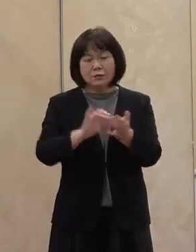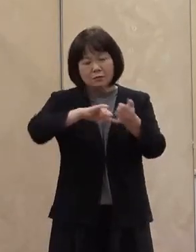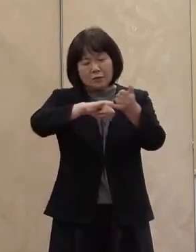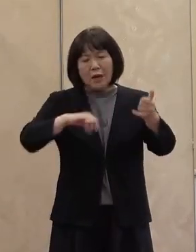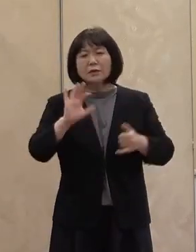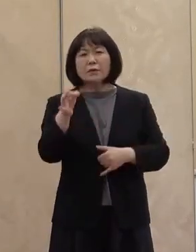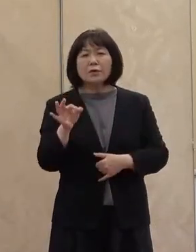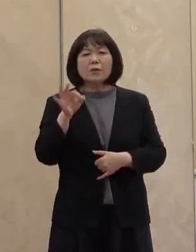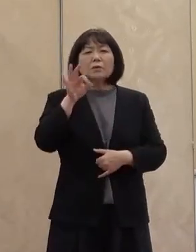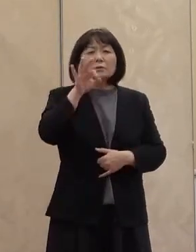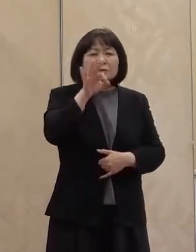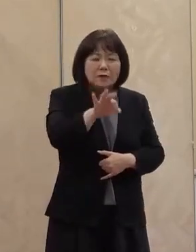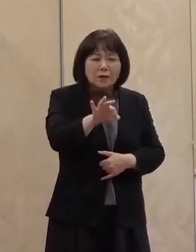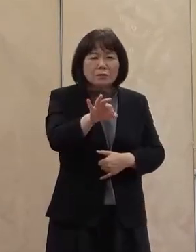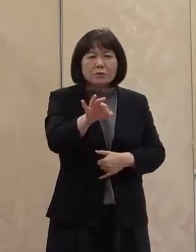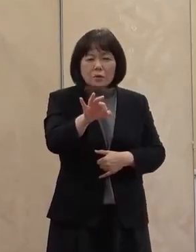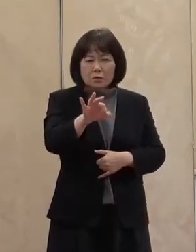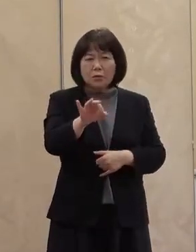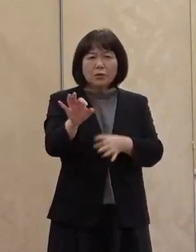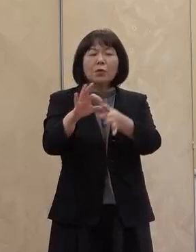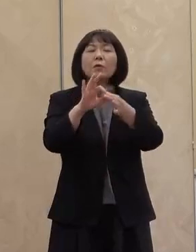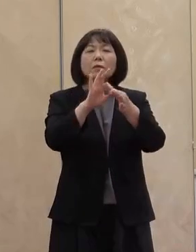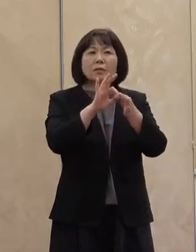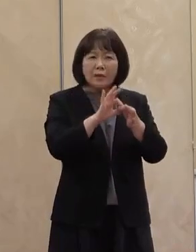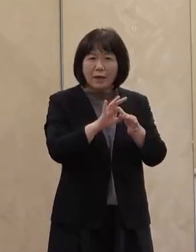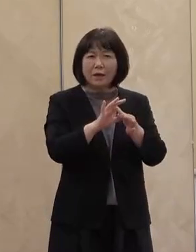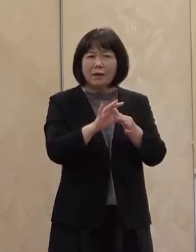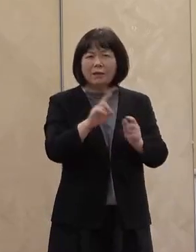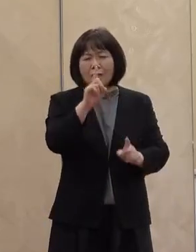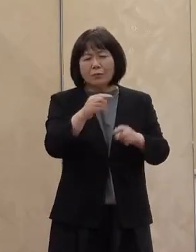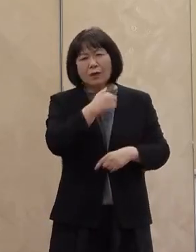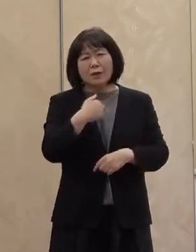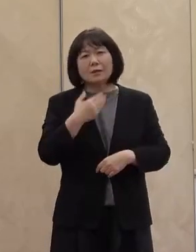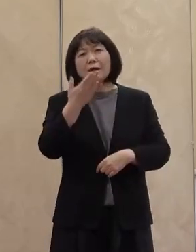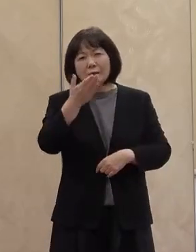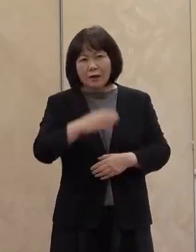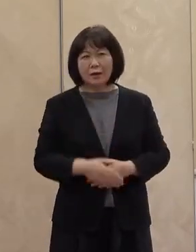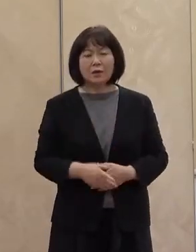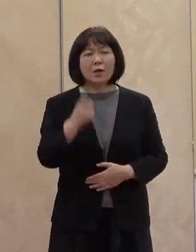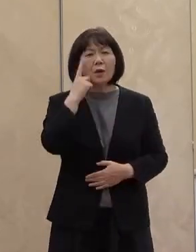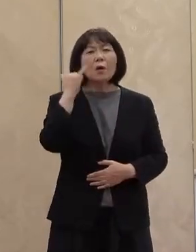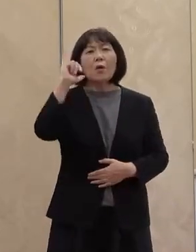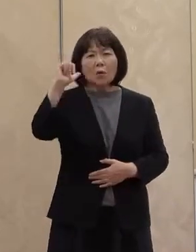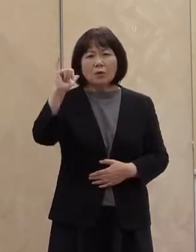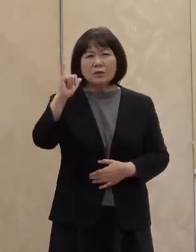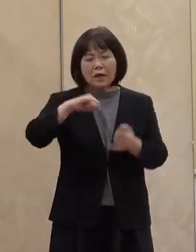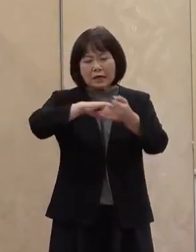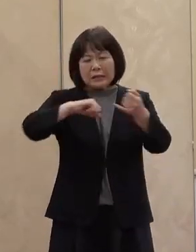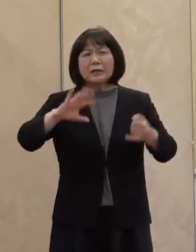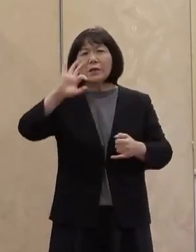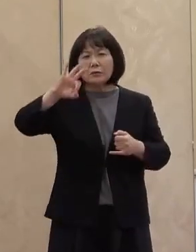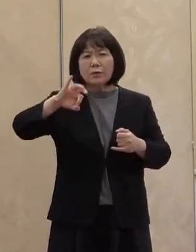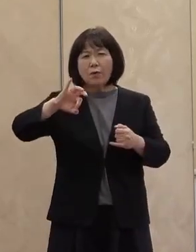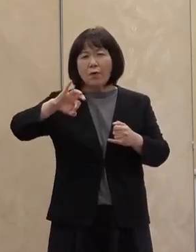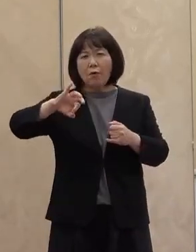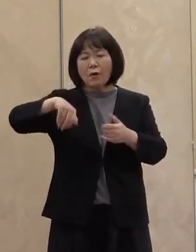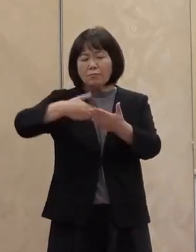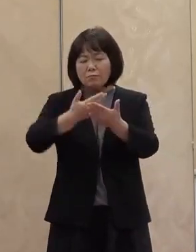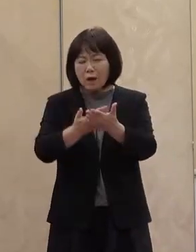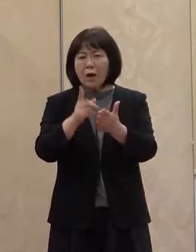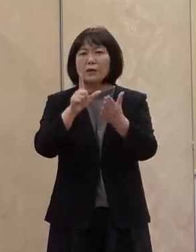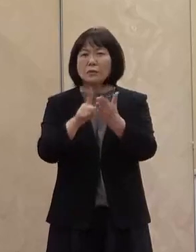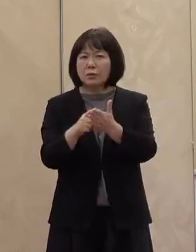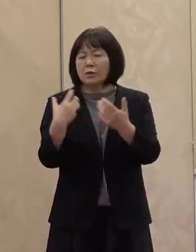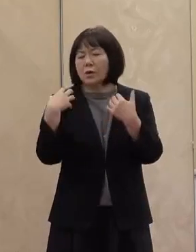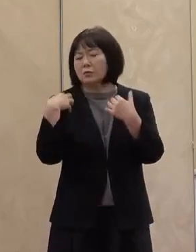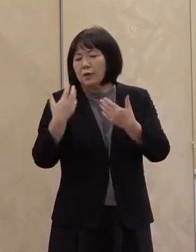学旅行も実現できないかということも含めて、そして保護者の皆さんのキャンセル料が発生したときは負担をするということで、